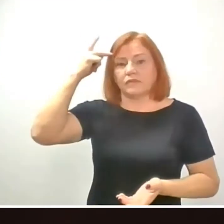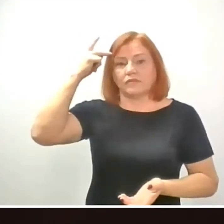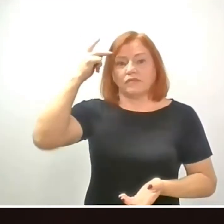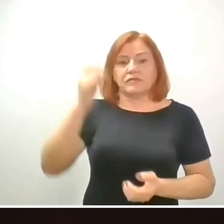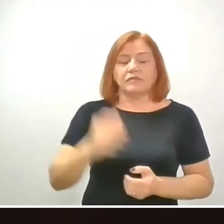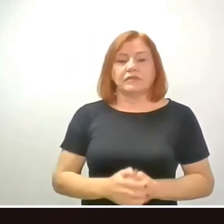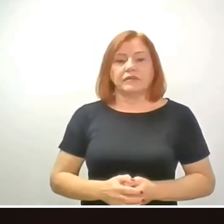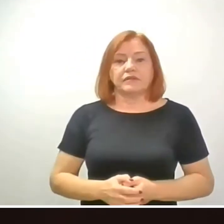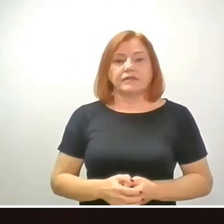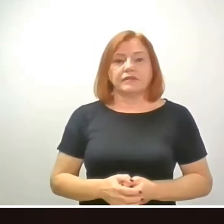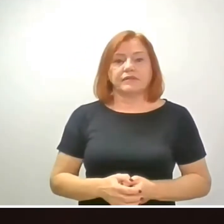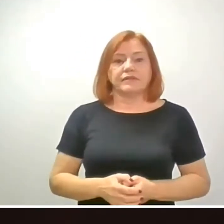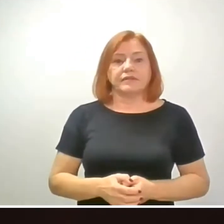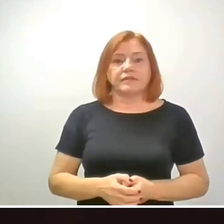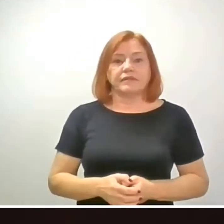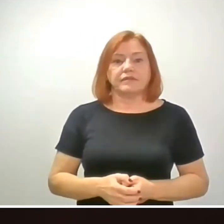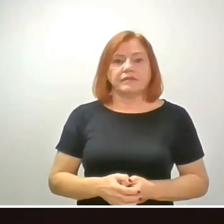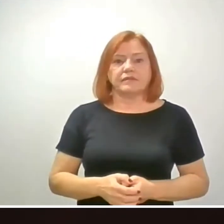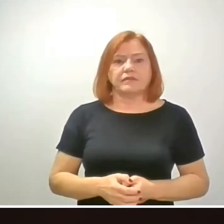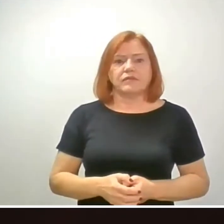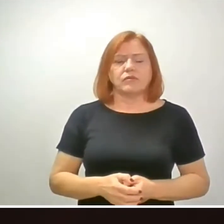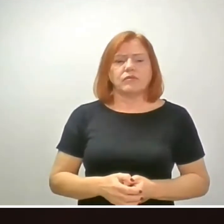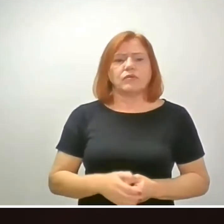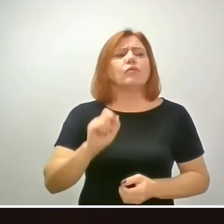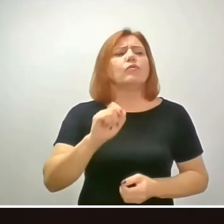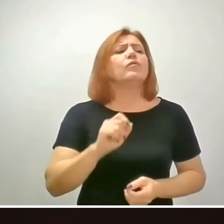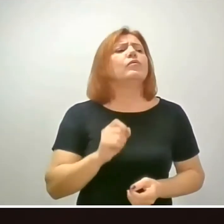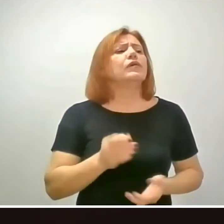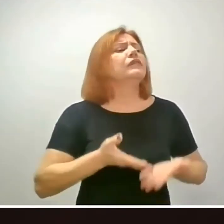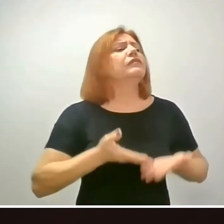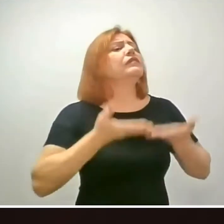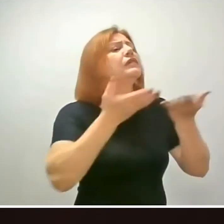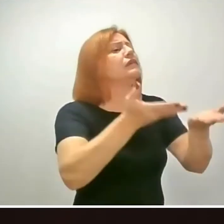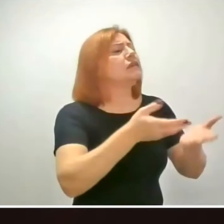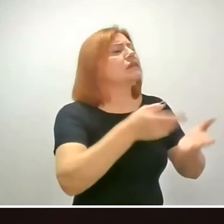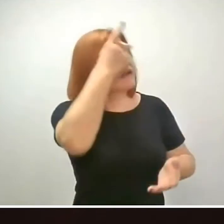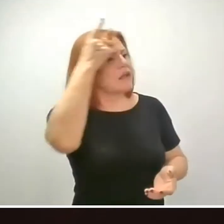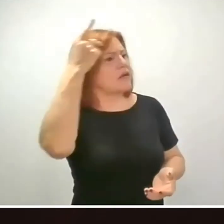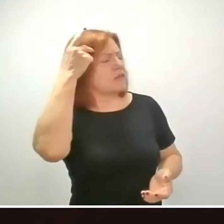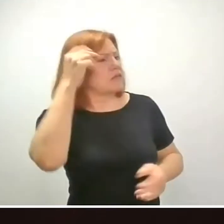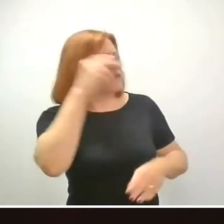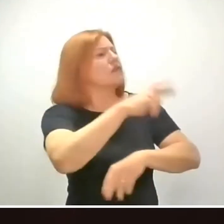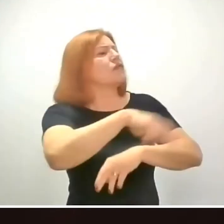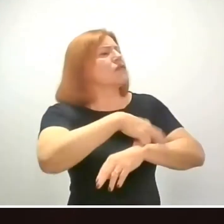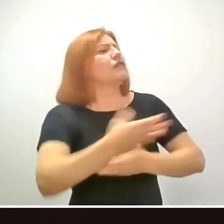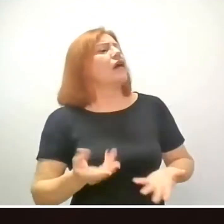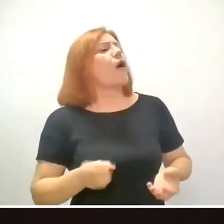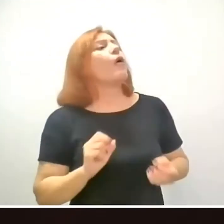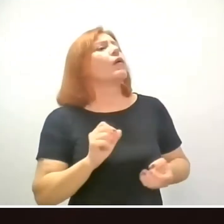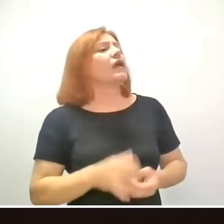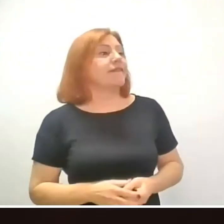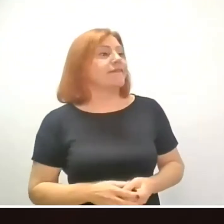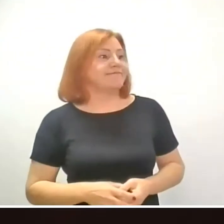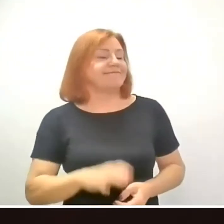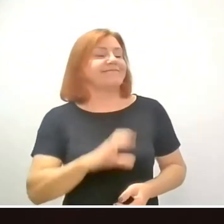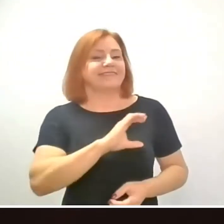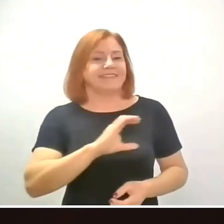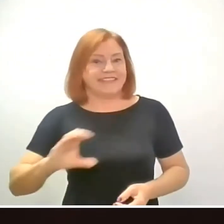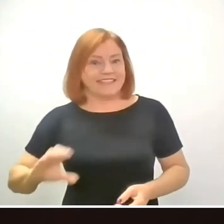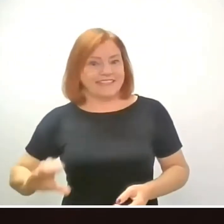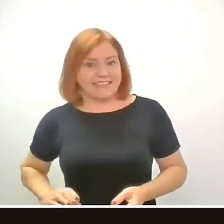Não é isso que vocês oferecem, comportores? Vocês devem oferecer Cristo como alimento às